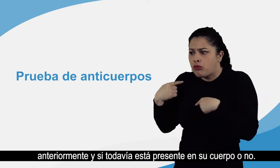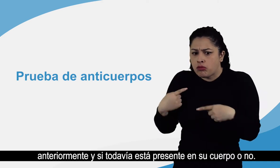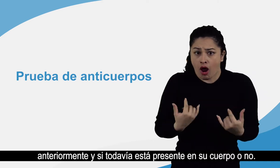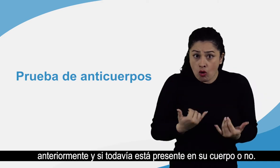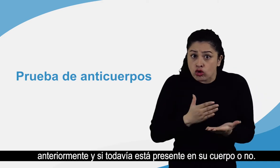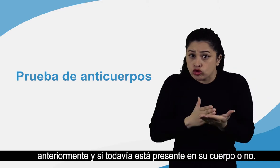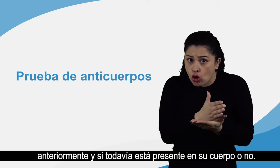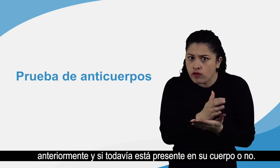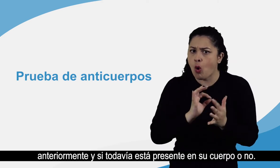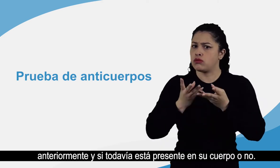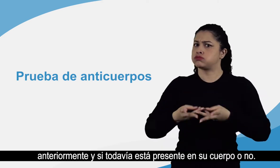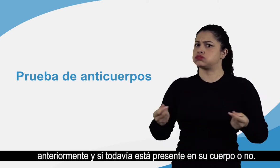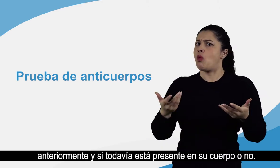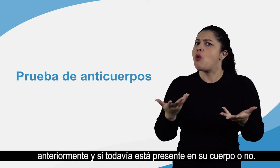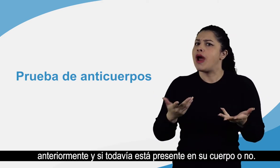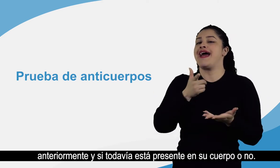todavía está presente en su cuerpo o no